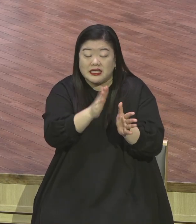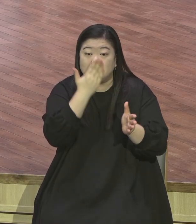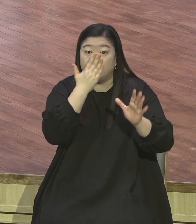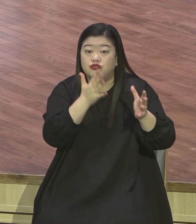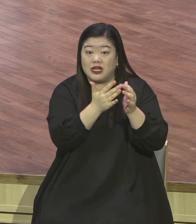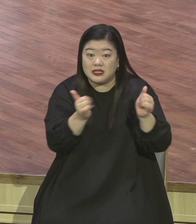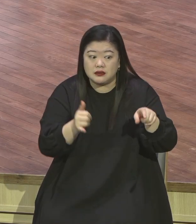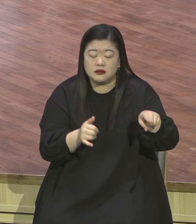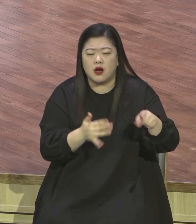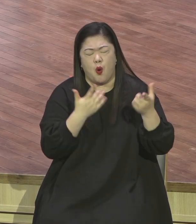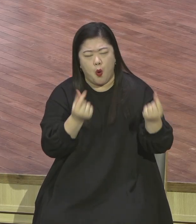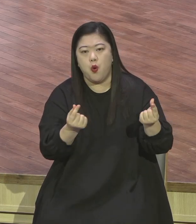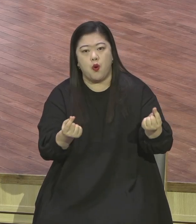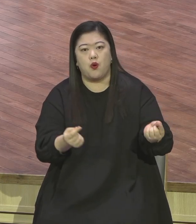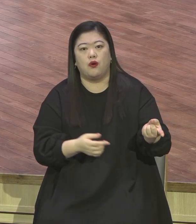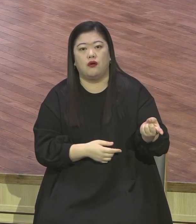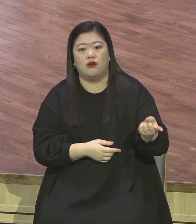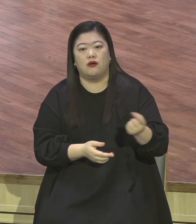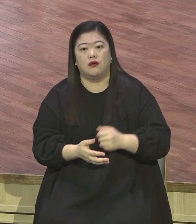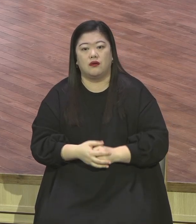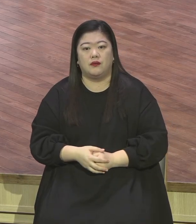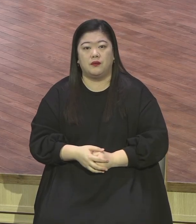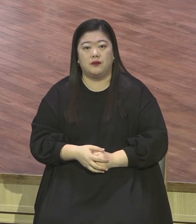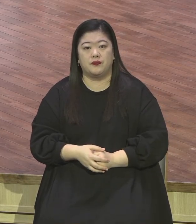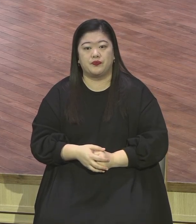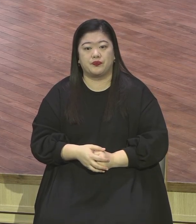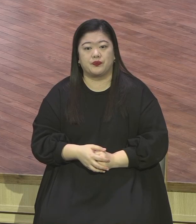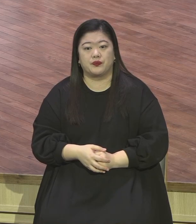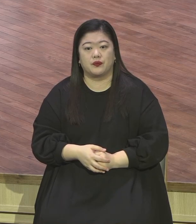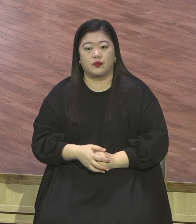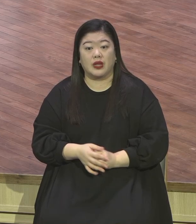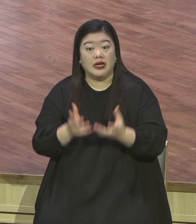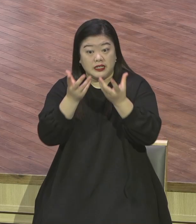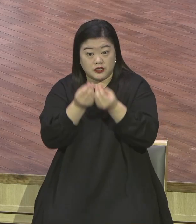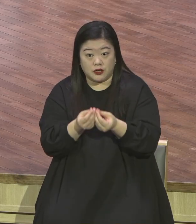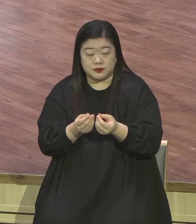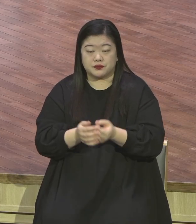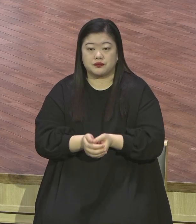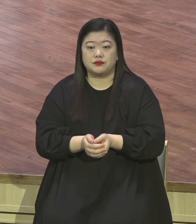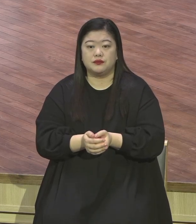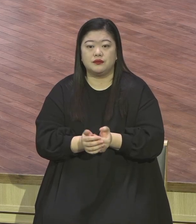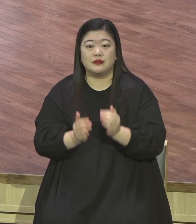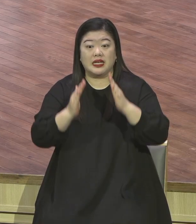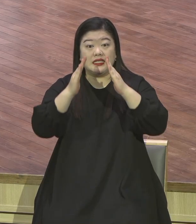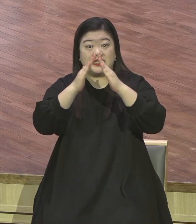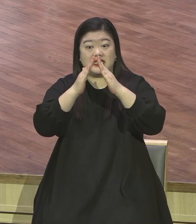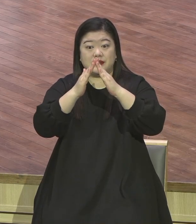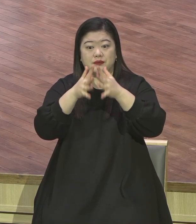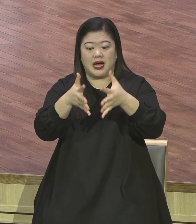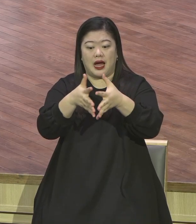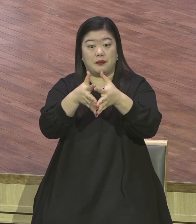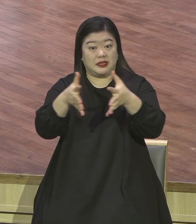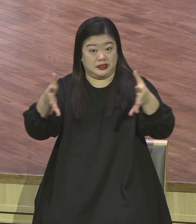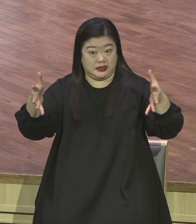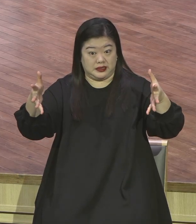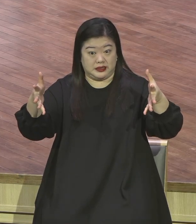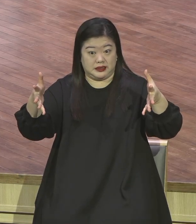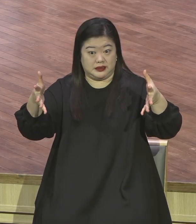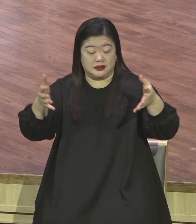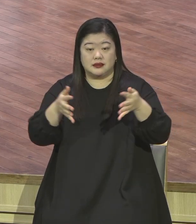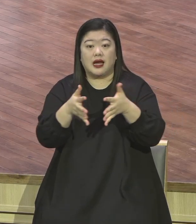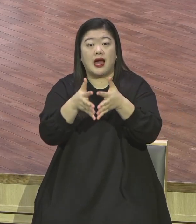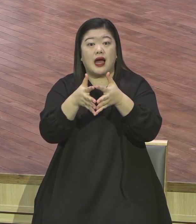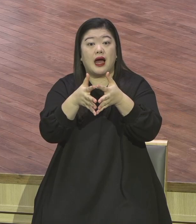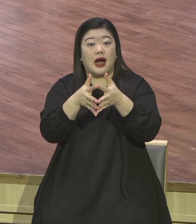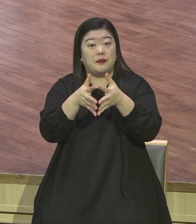같은 아파트 사는데 이들은 아파트 있으면서 어디를 가야 되는데 엘리베이터 못 눌려요. 노동이기